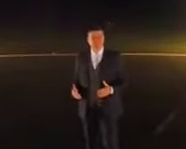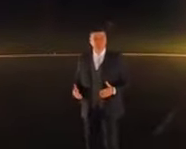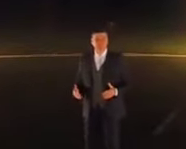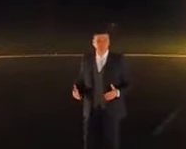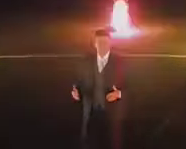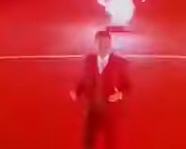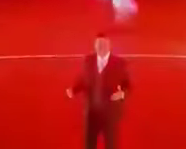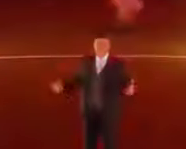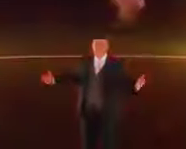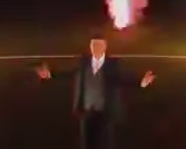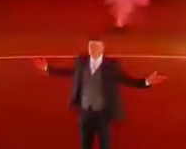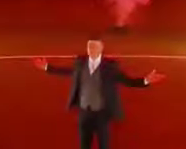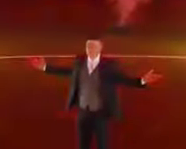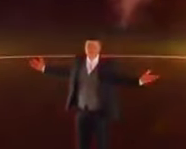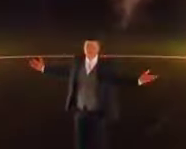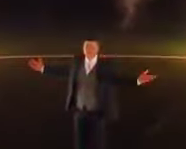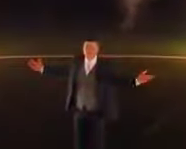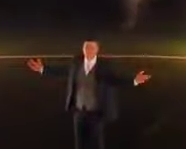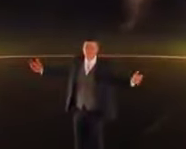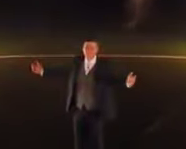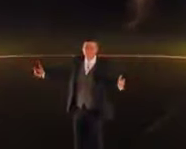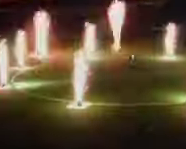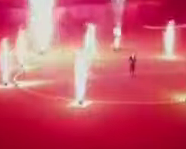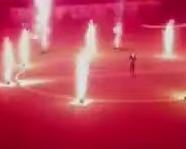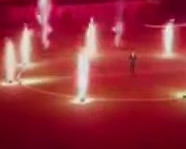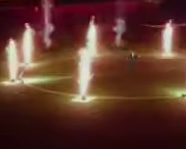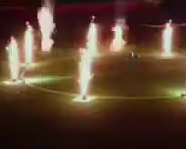Heradio, nuestra casa.